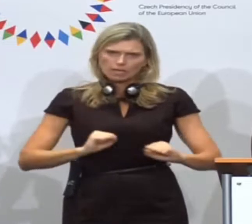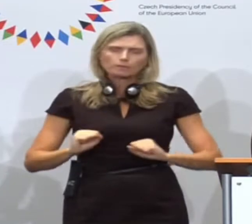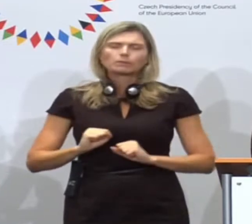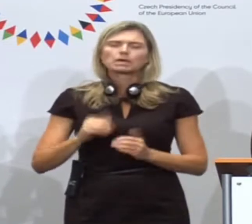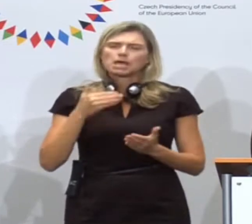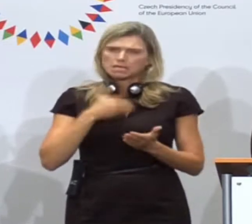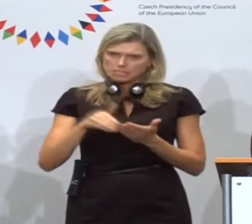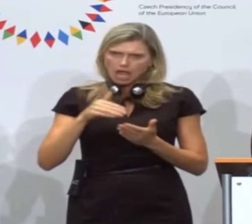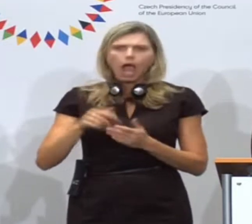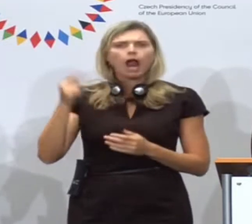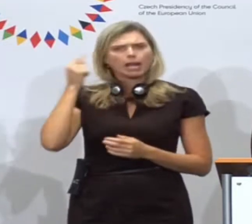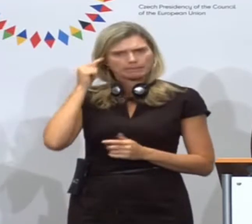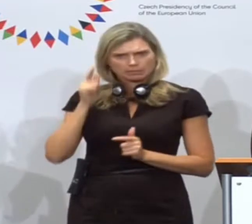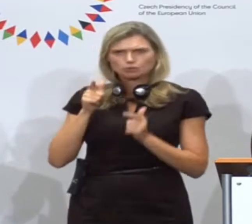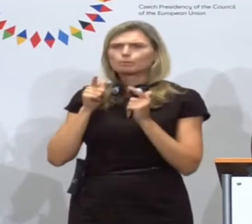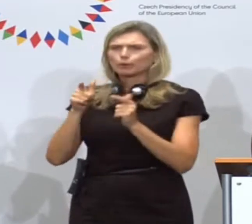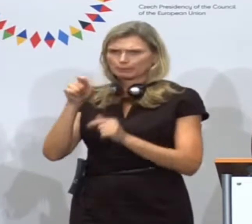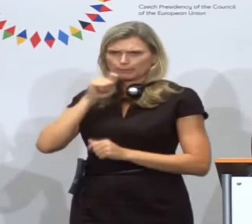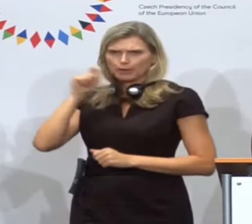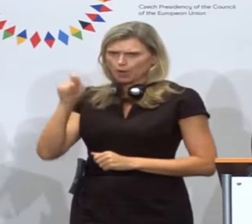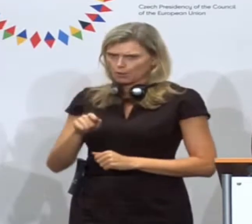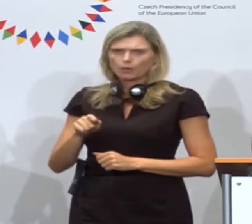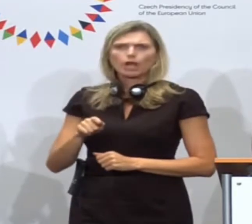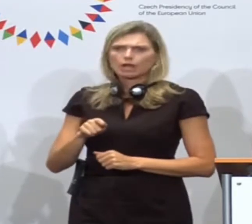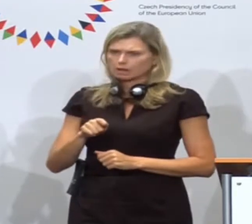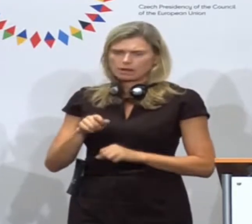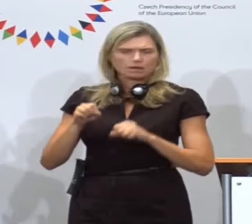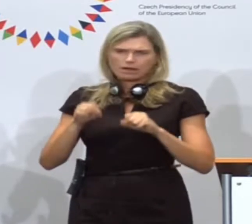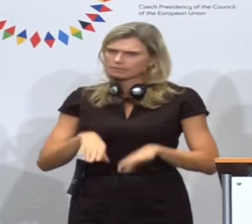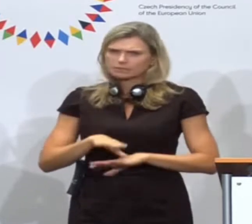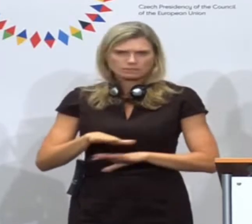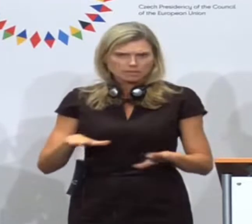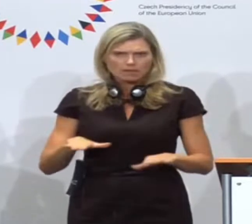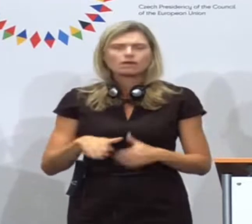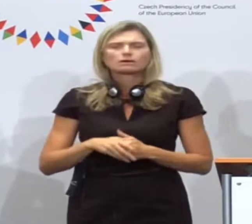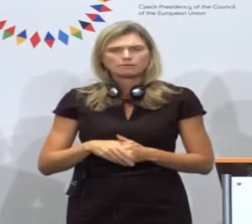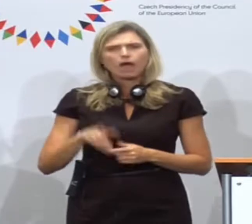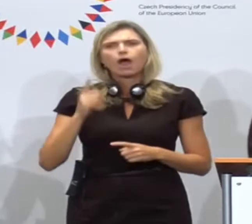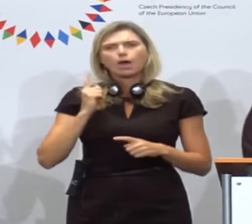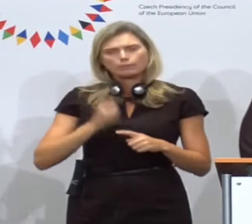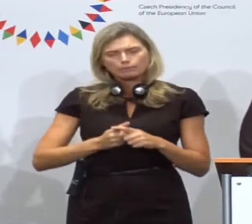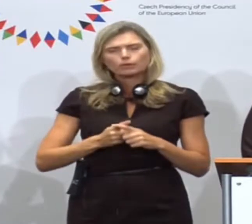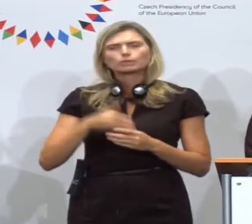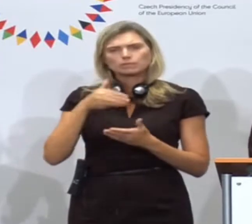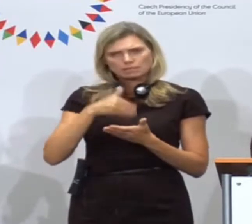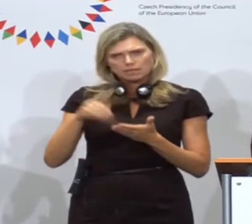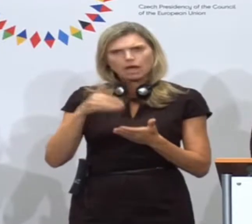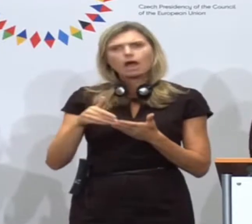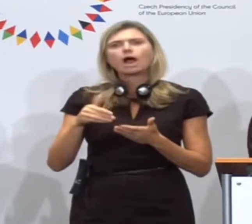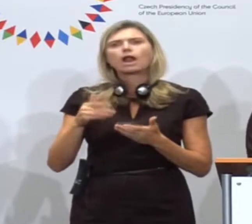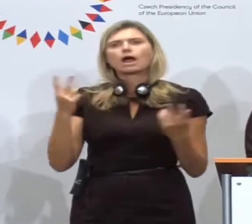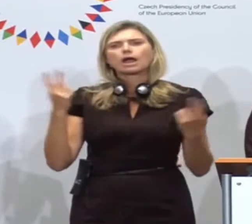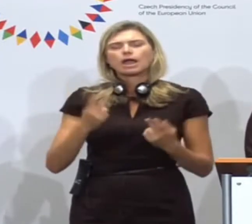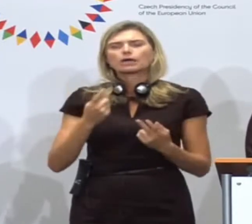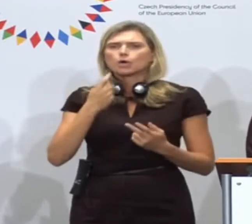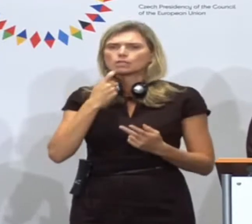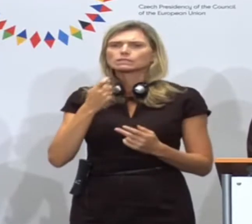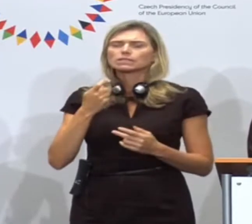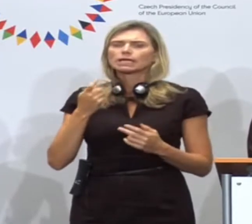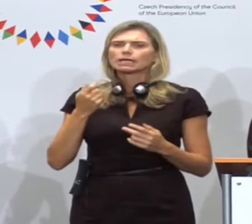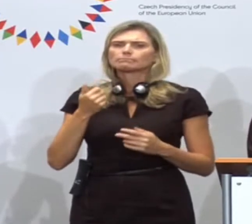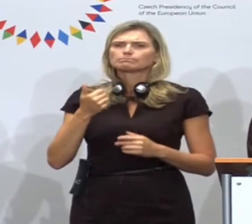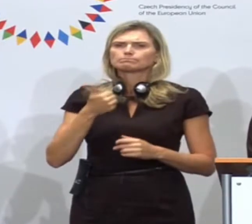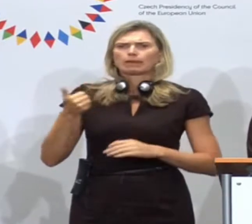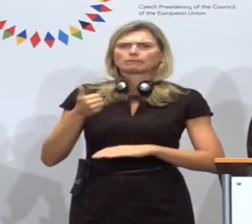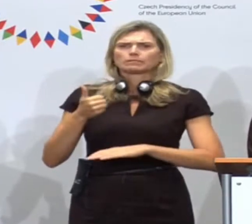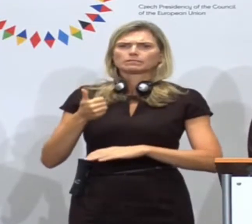stála, stojí a bude stát na straně Ukrajiny a chceme být skutečně i dál tím lídrem té pomoci,